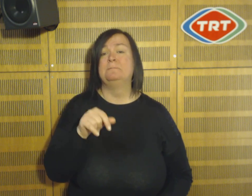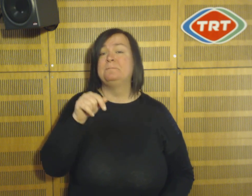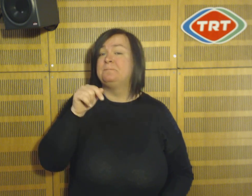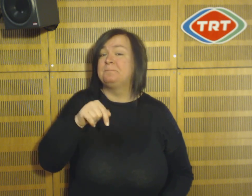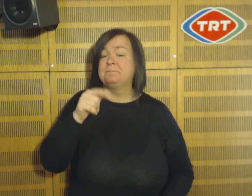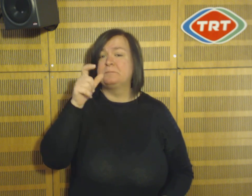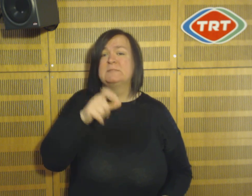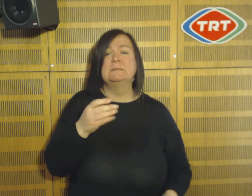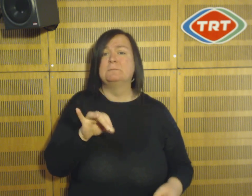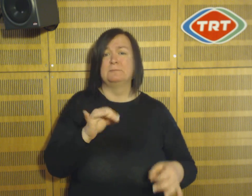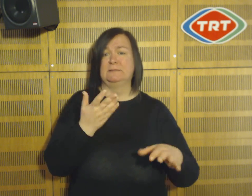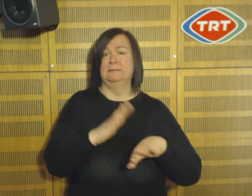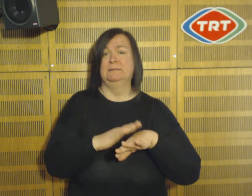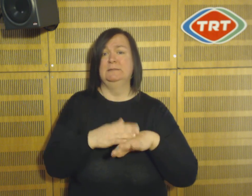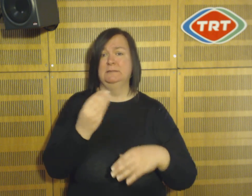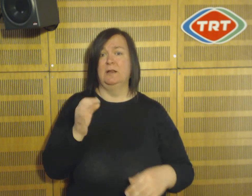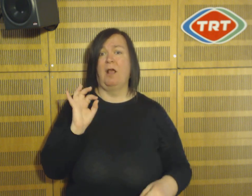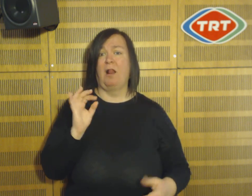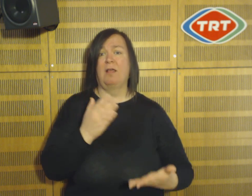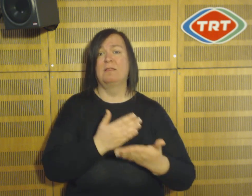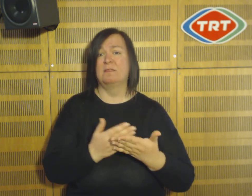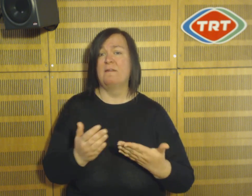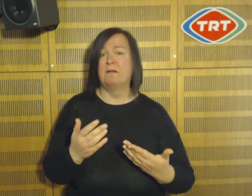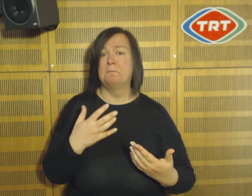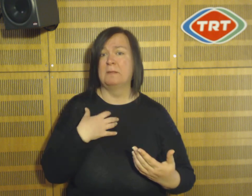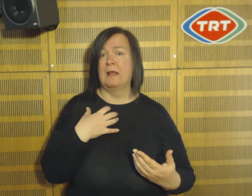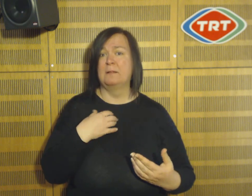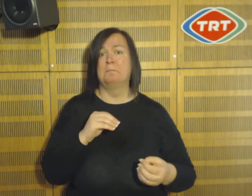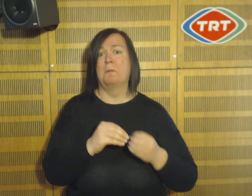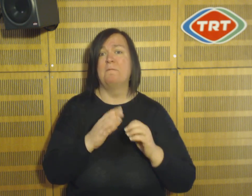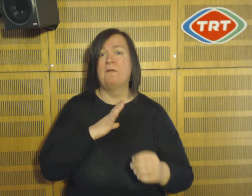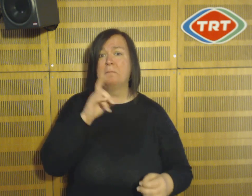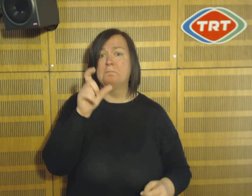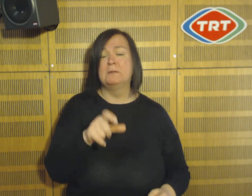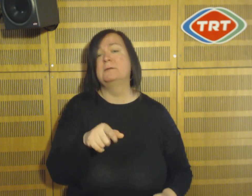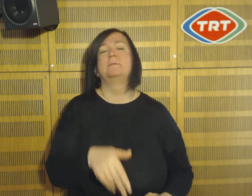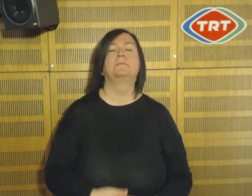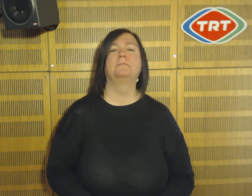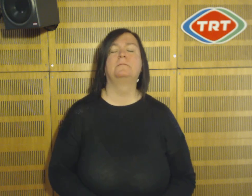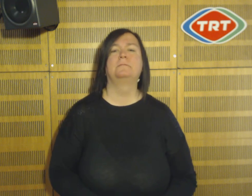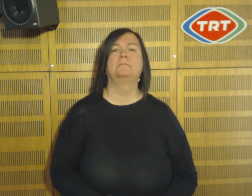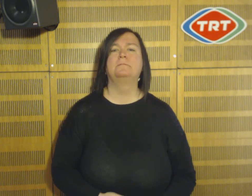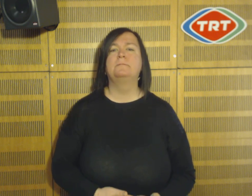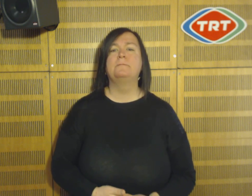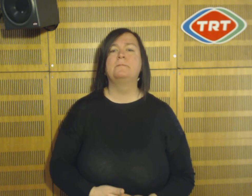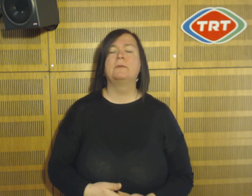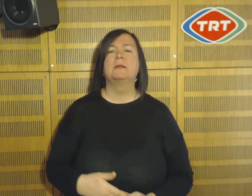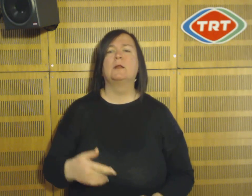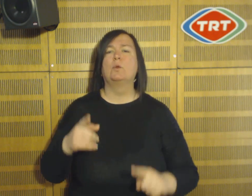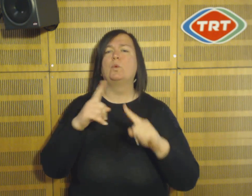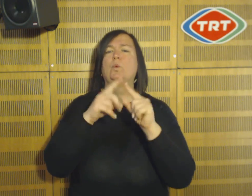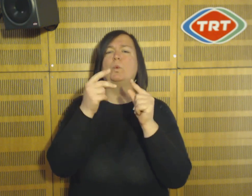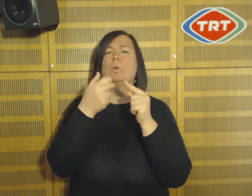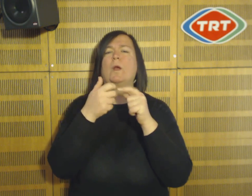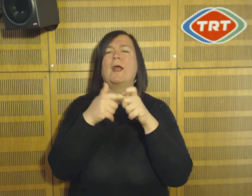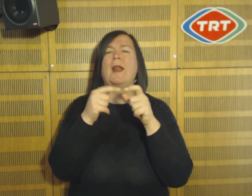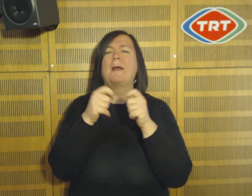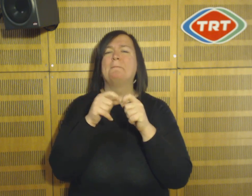durumunuz nasıl Hala devam eden etkiler var mı üzerinize E şu şekilde Eee yani turet sendromu ve tikleri olan